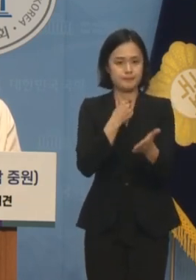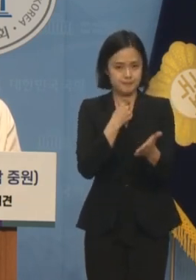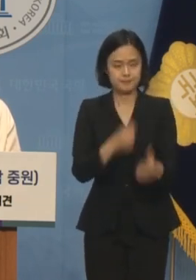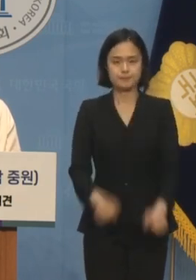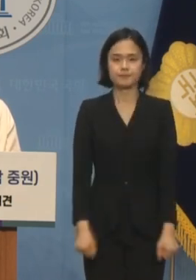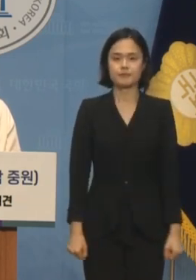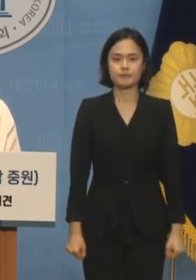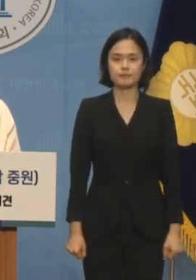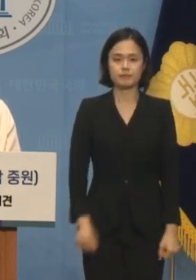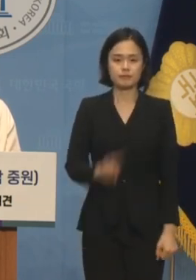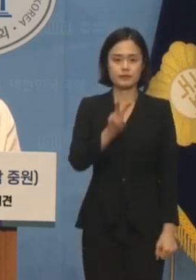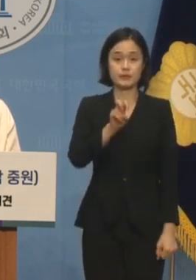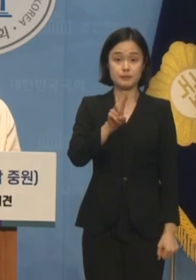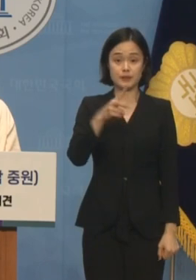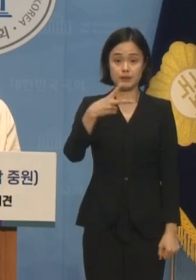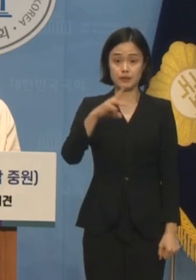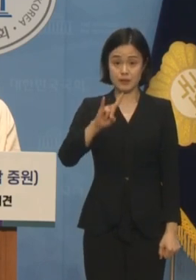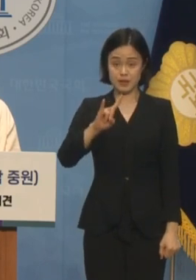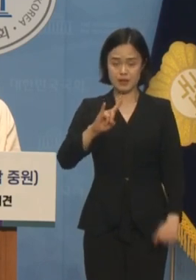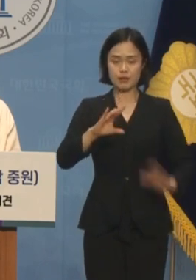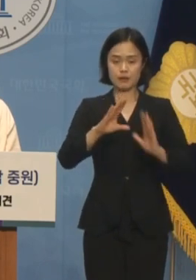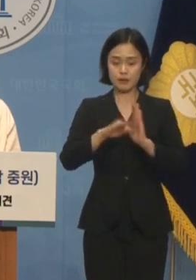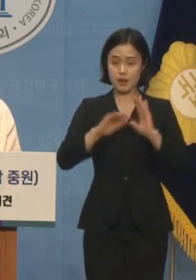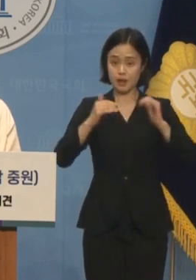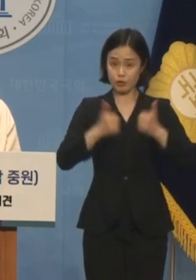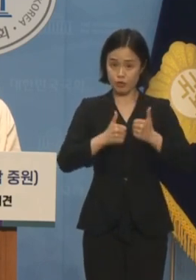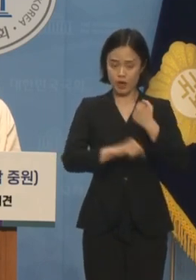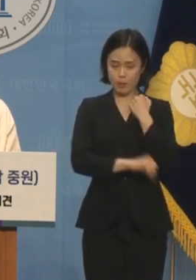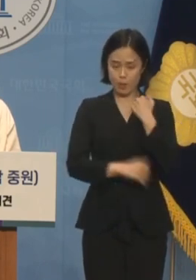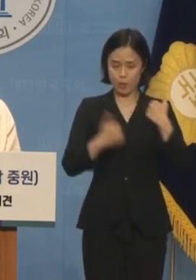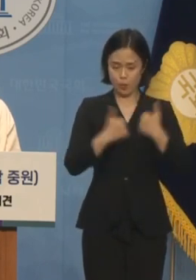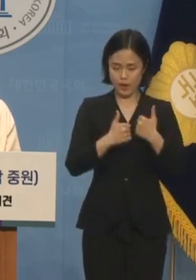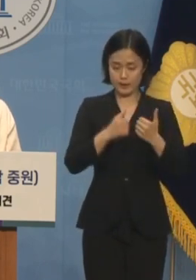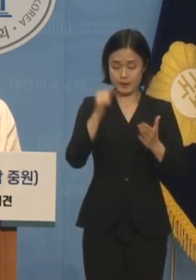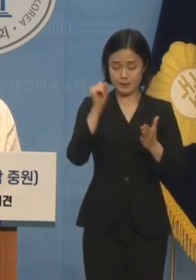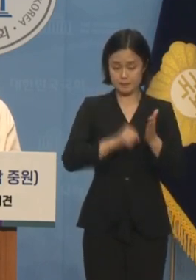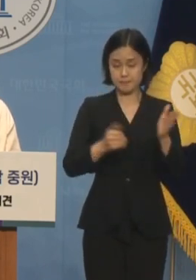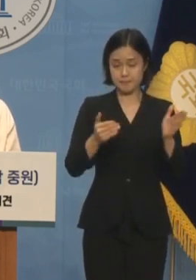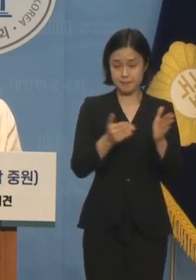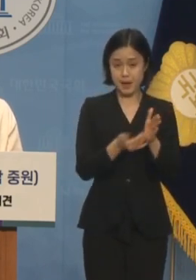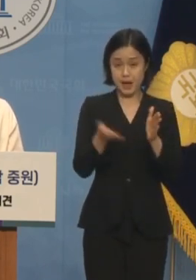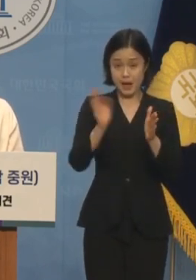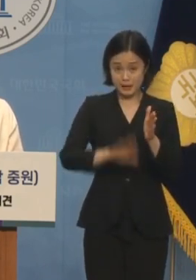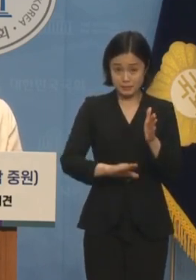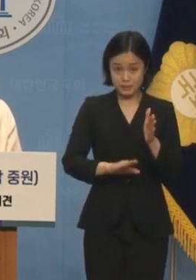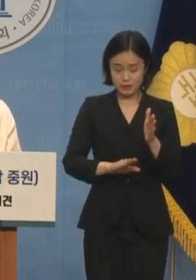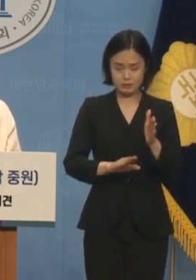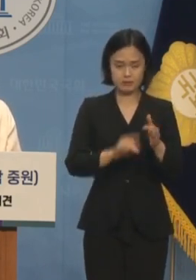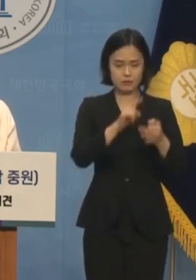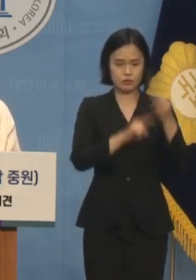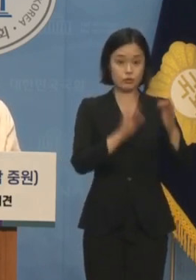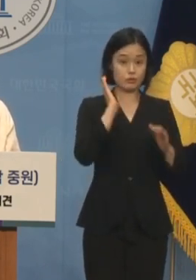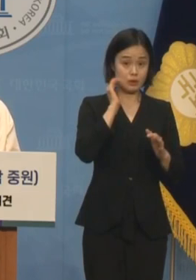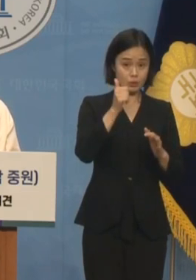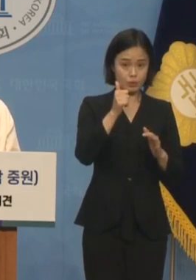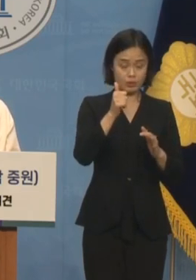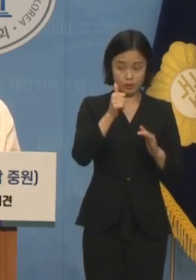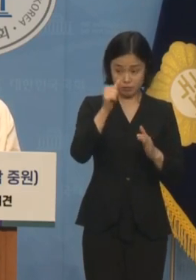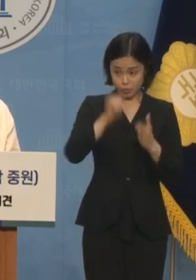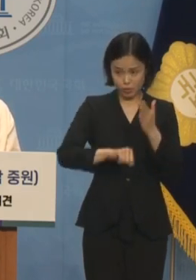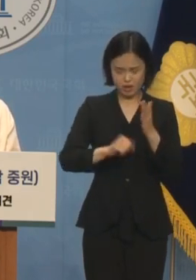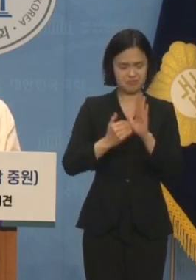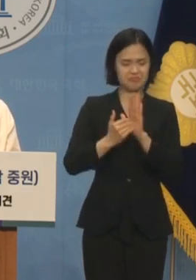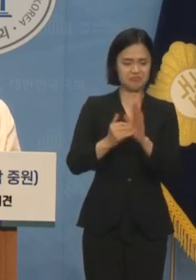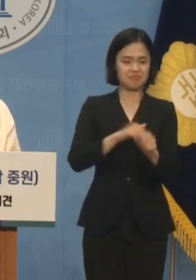국회 본회의를 통과했지만 윤석열 대통령의 거부권 행사로 무산된 바 있습니다.